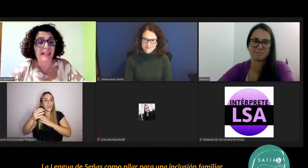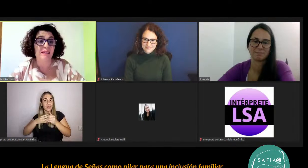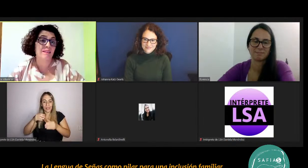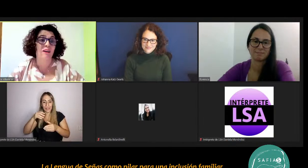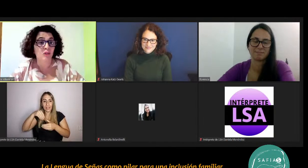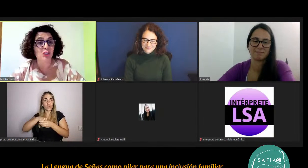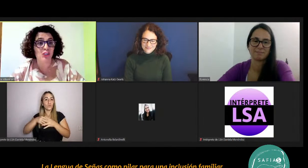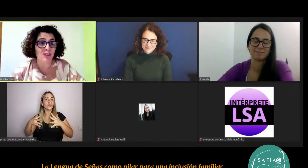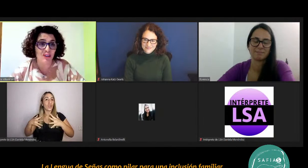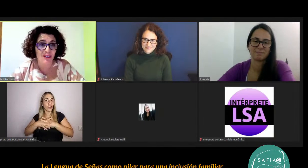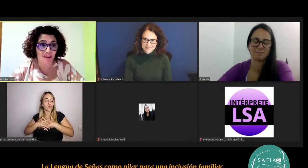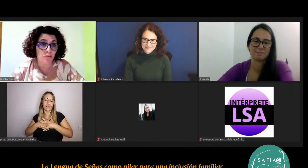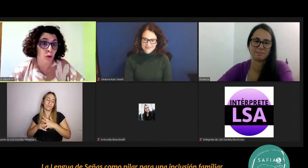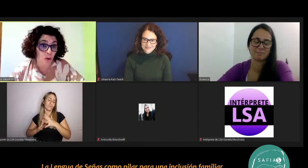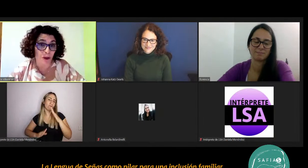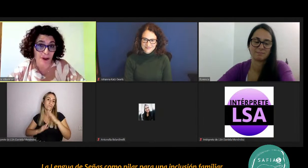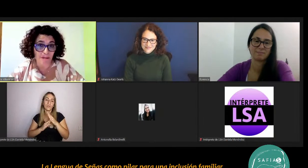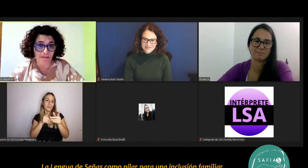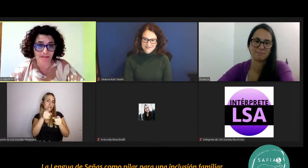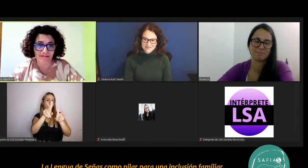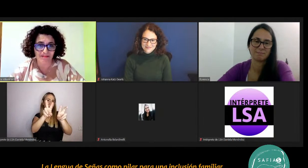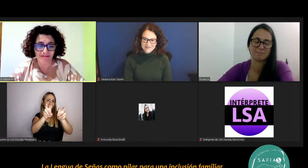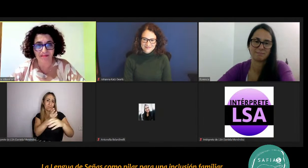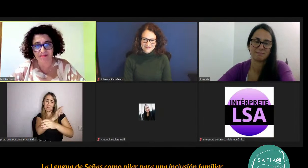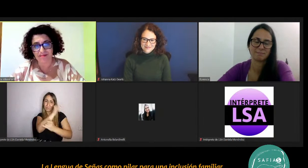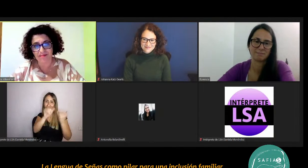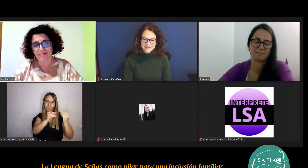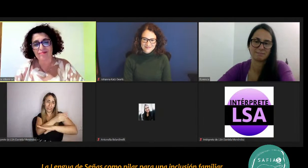para el desarrollo futuro, ¿no?